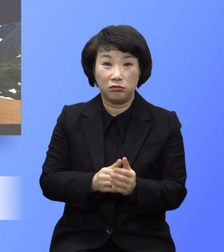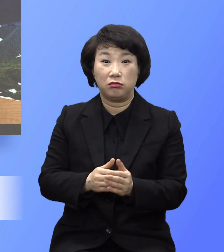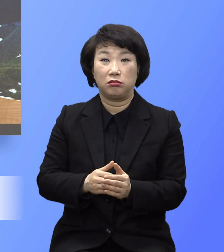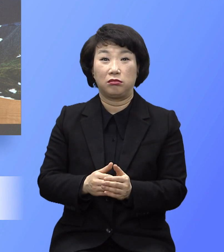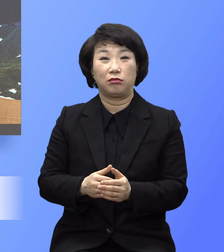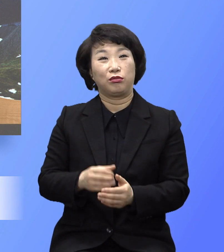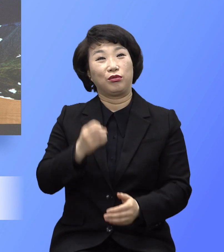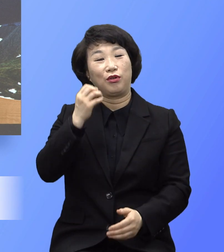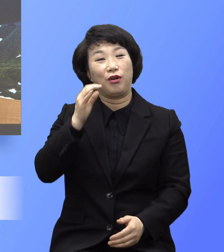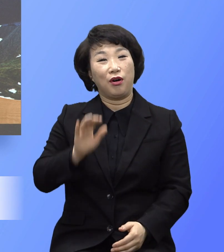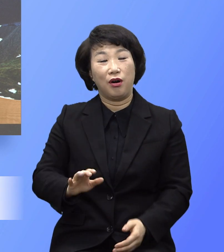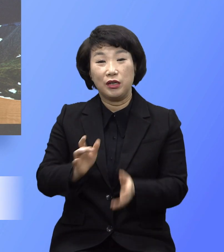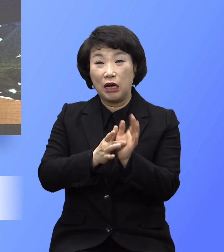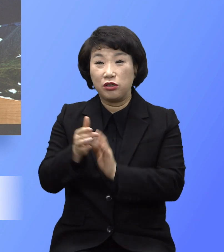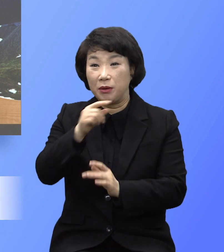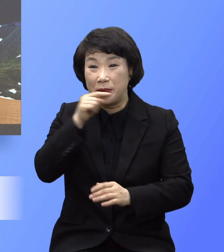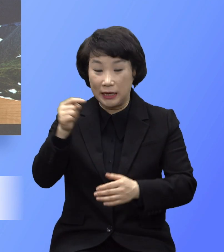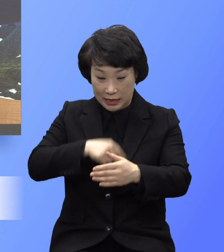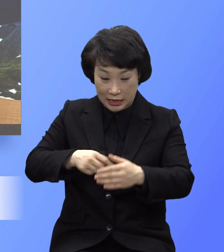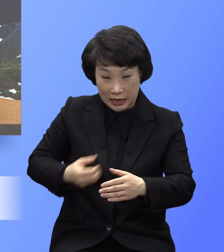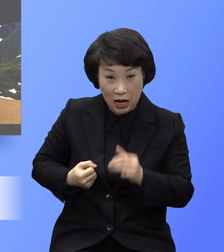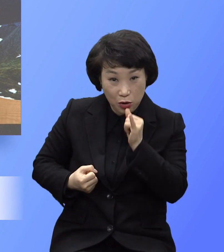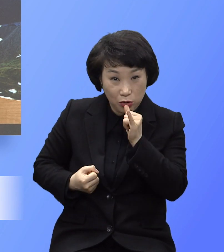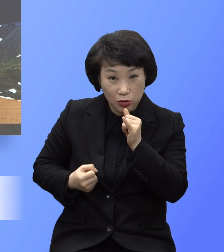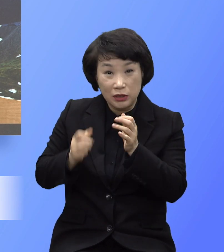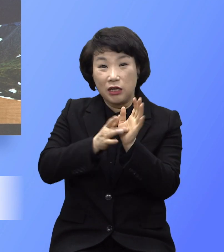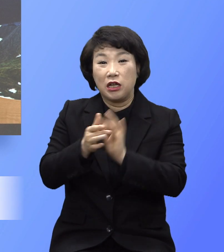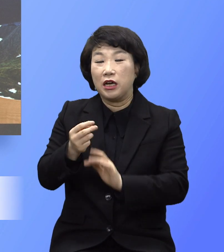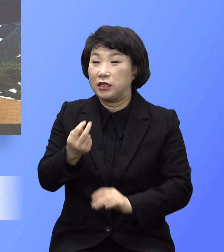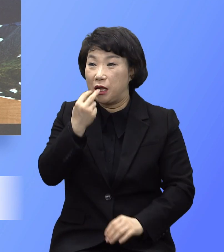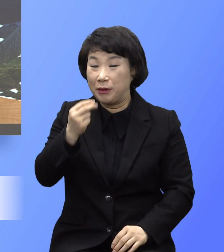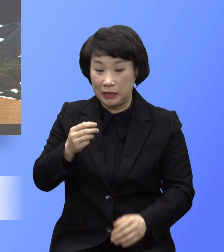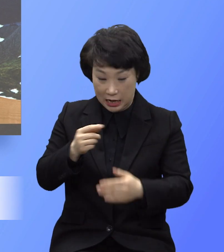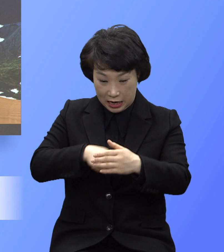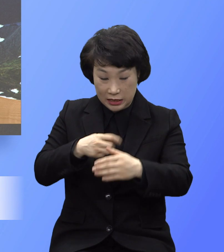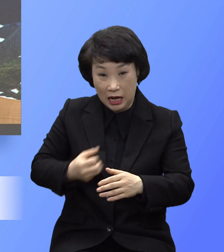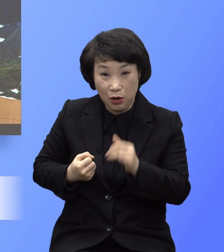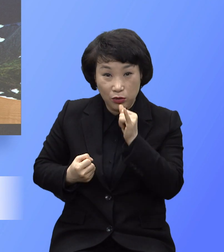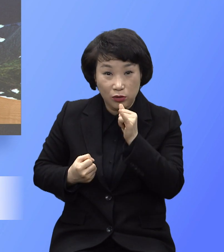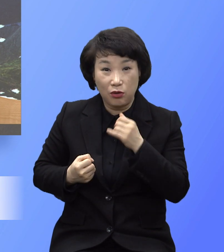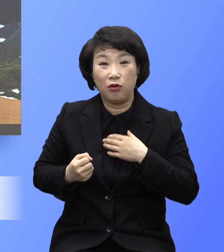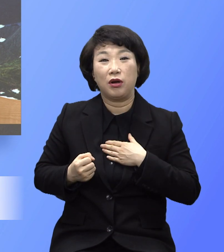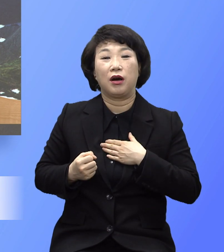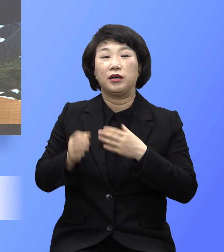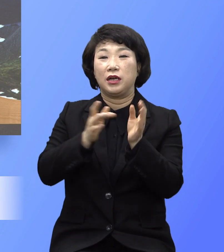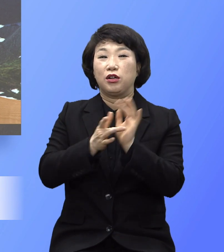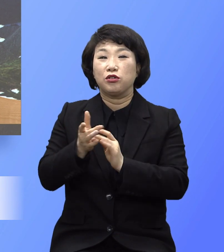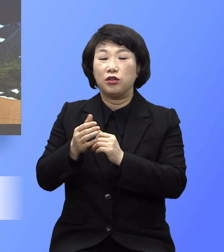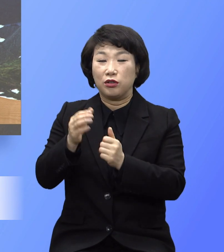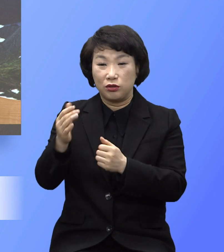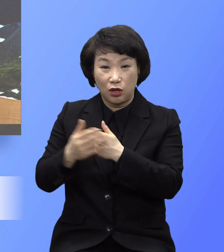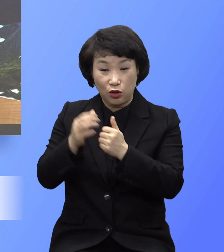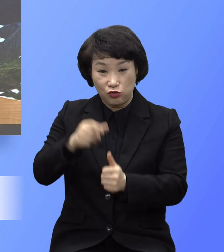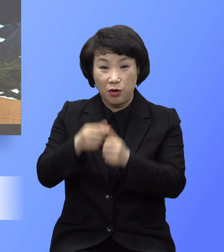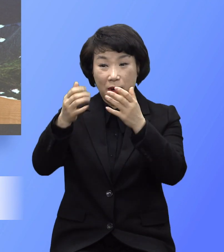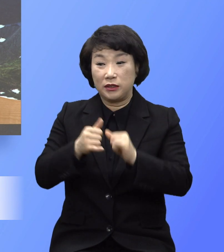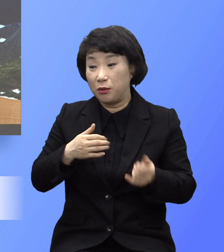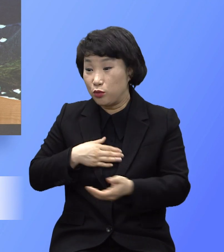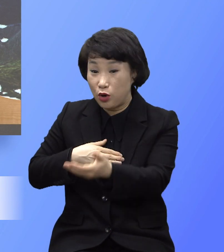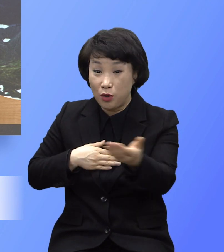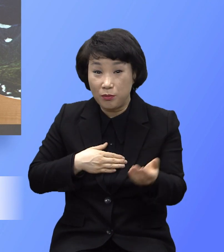것. 예수의 피가 내 안에 있고 예수 생명이 내 안에 있고 예수로 구원받은